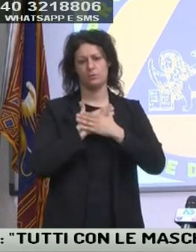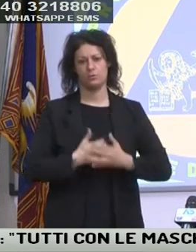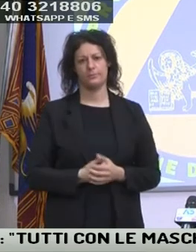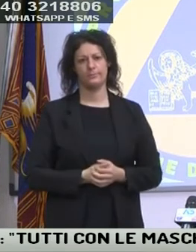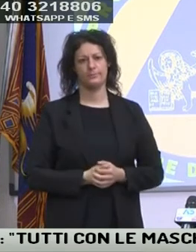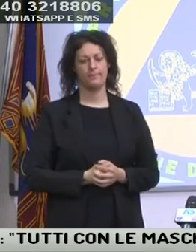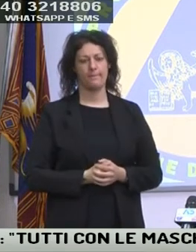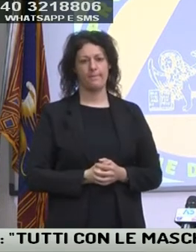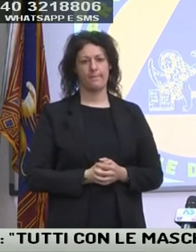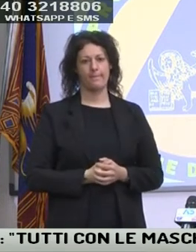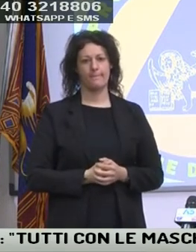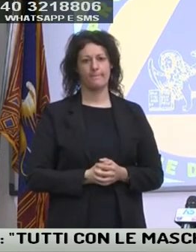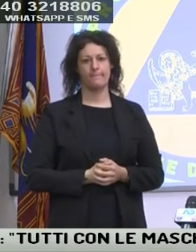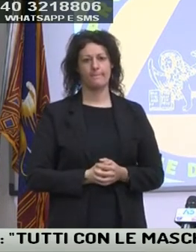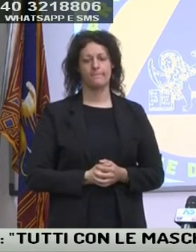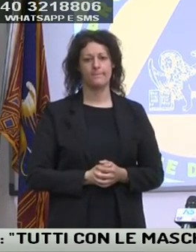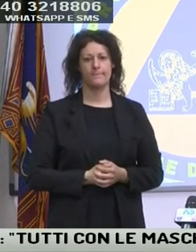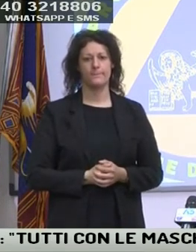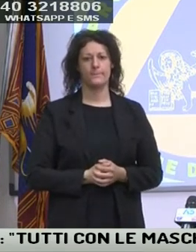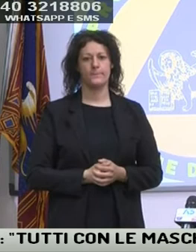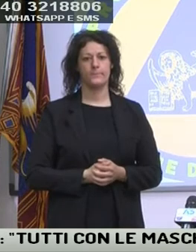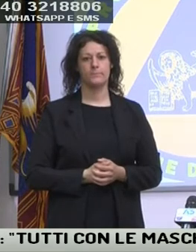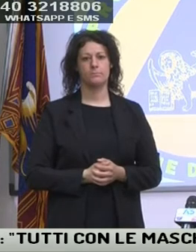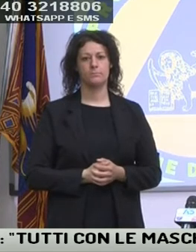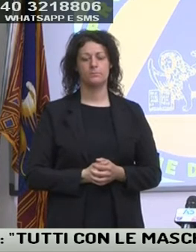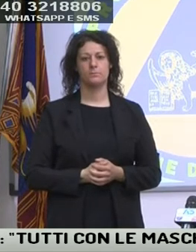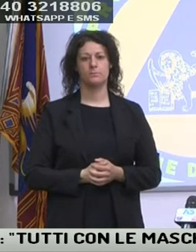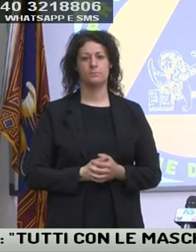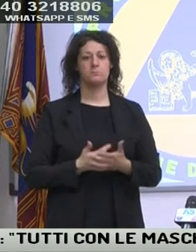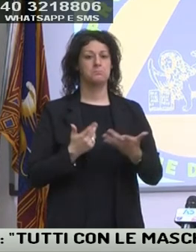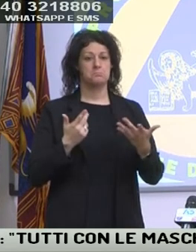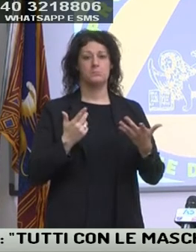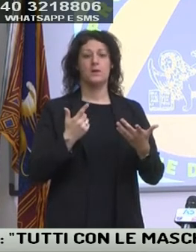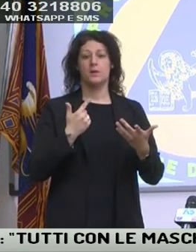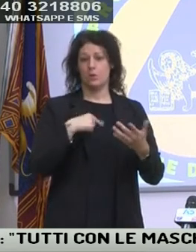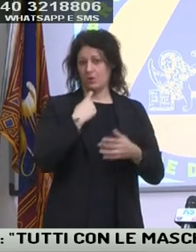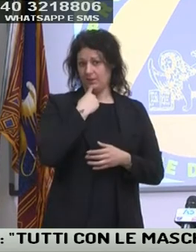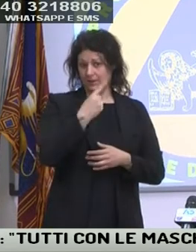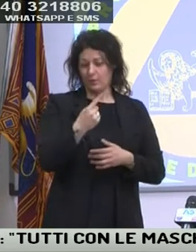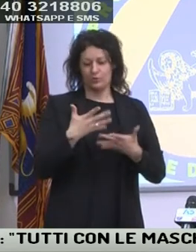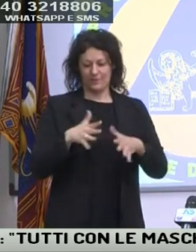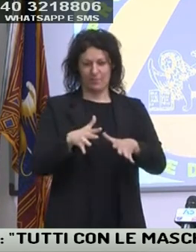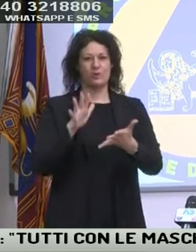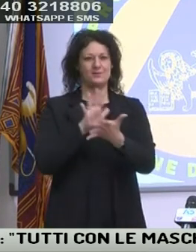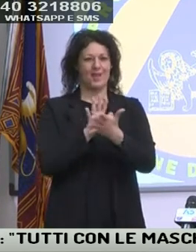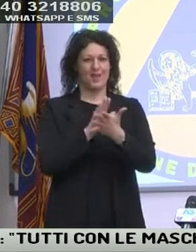è quello che vedrete in agenzia tra pochi istanti, ed è